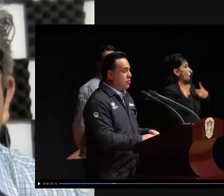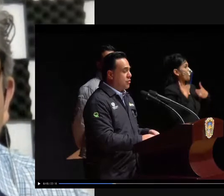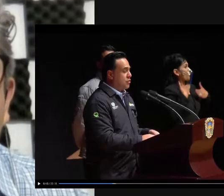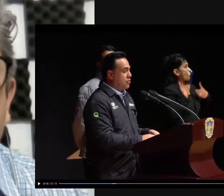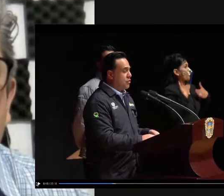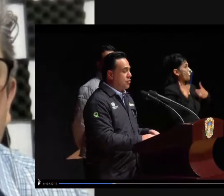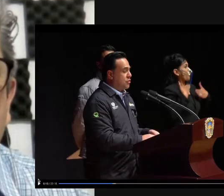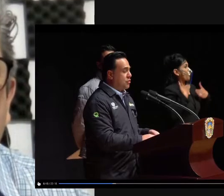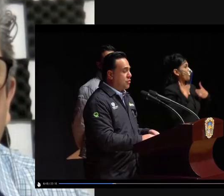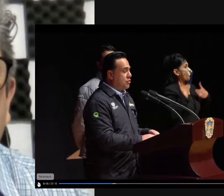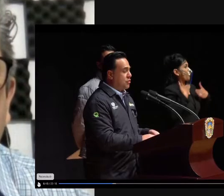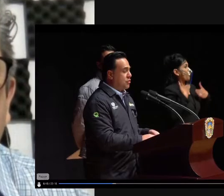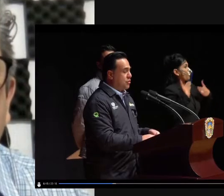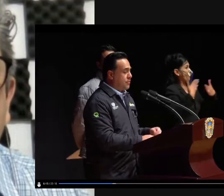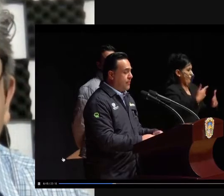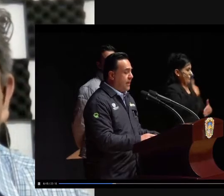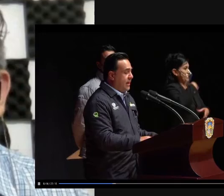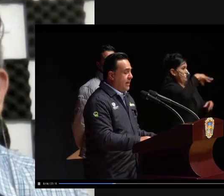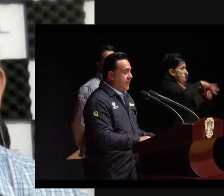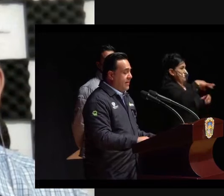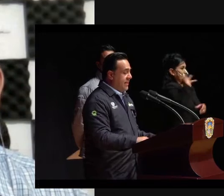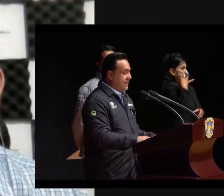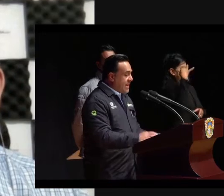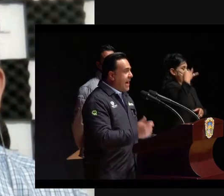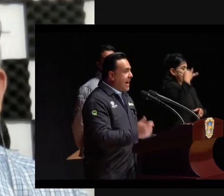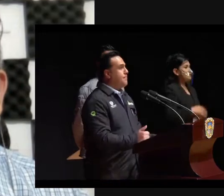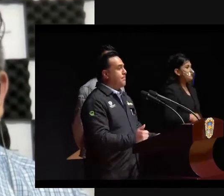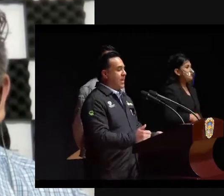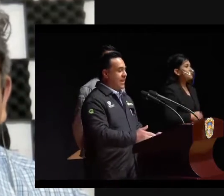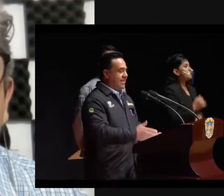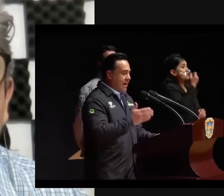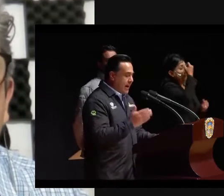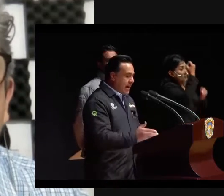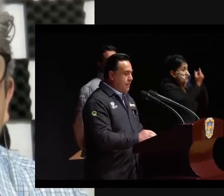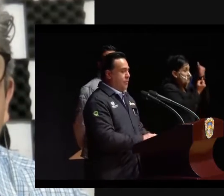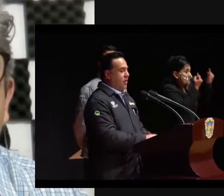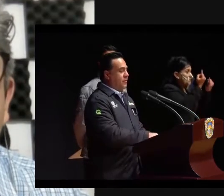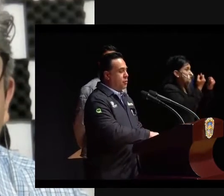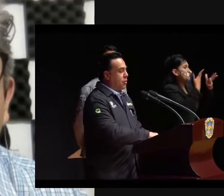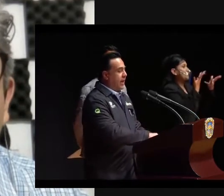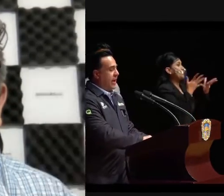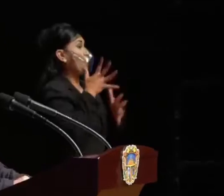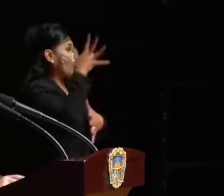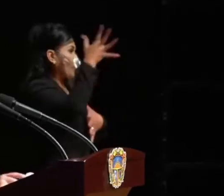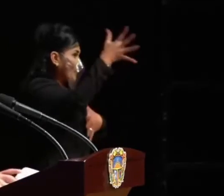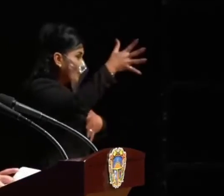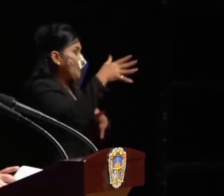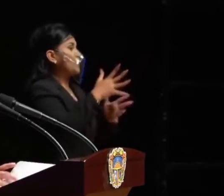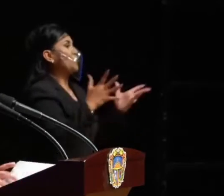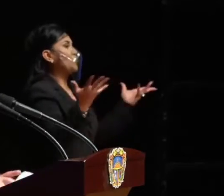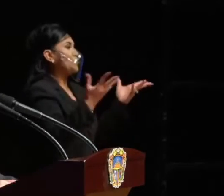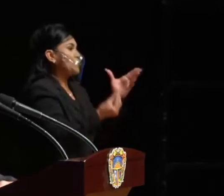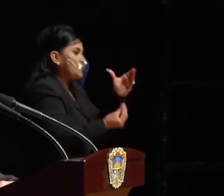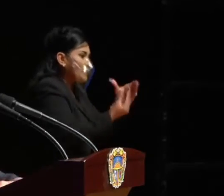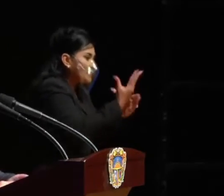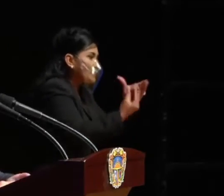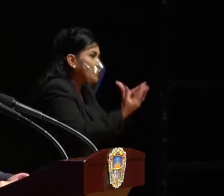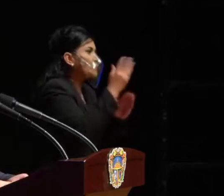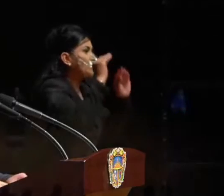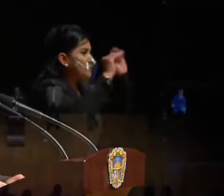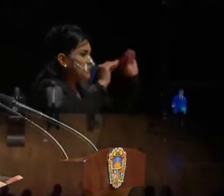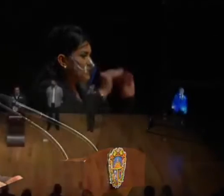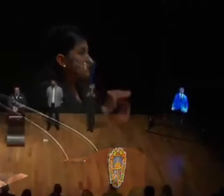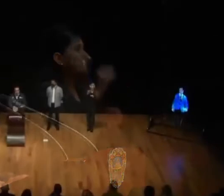pena retomarlo. Veanlo. Diseñar y trabajar por el futuro de Querétaro y la ciudad que